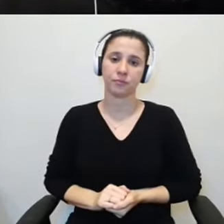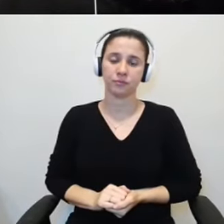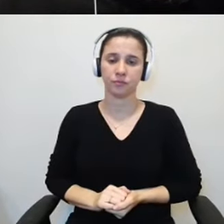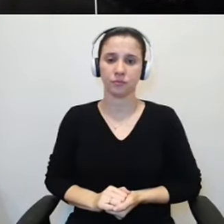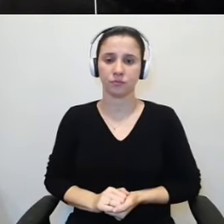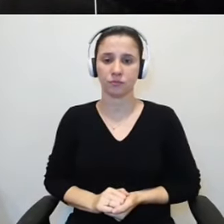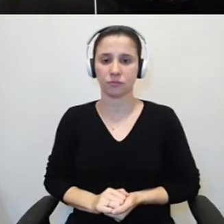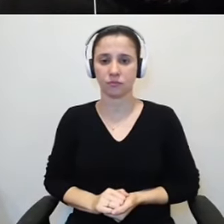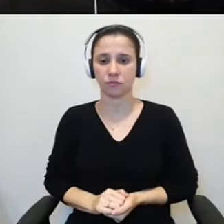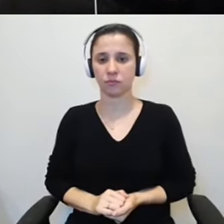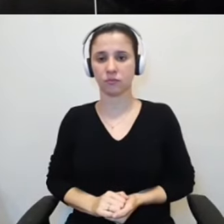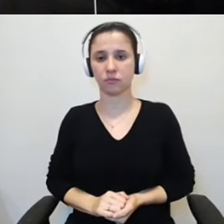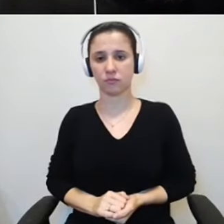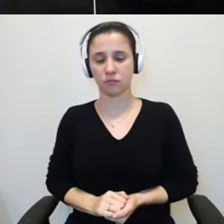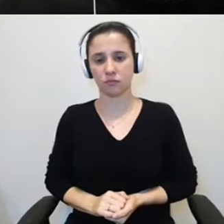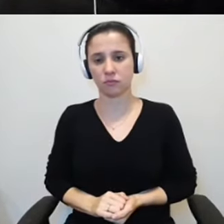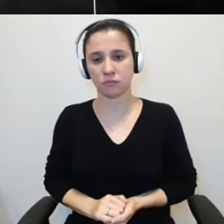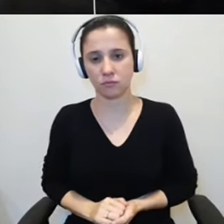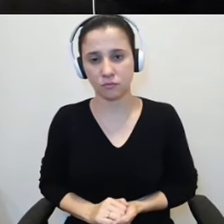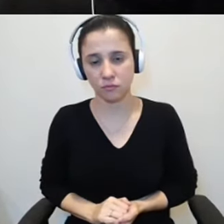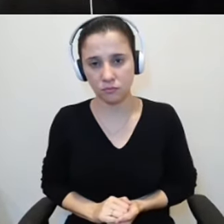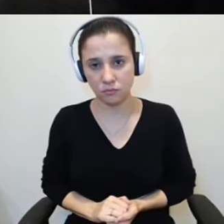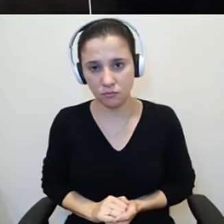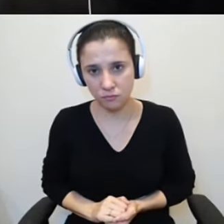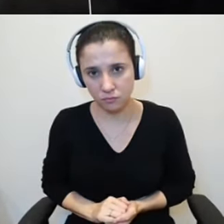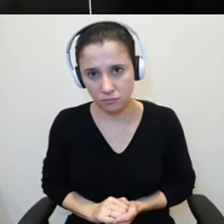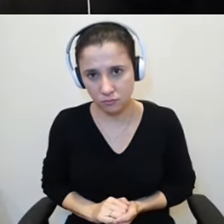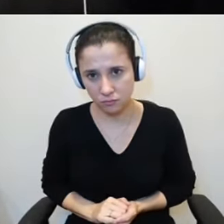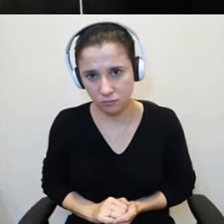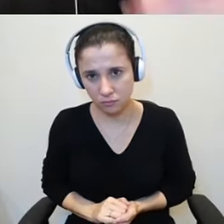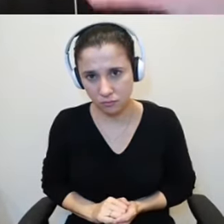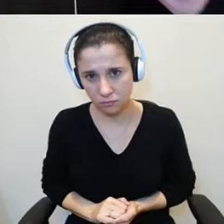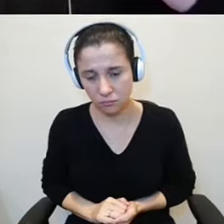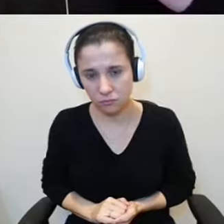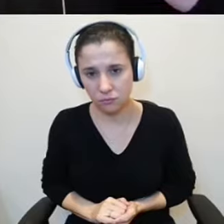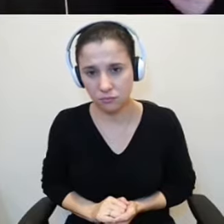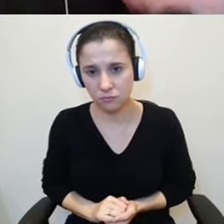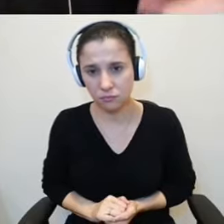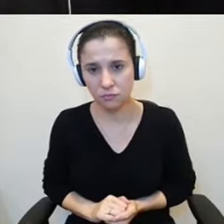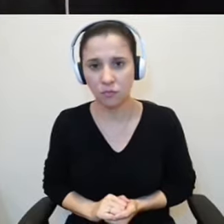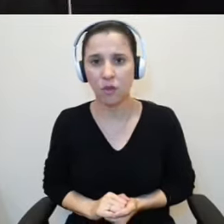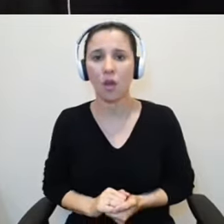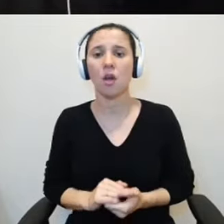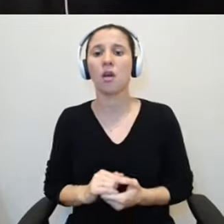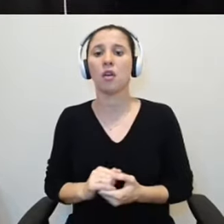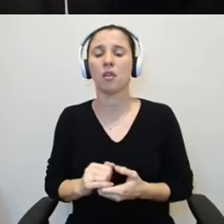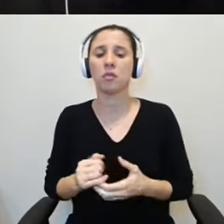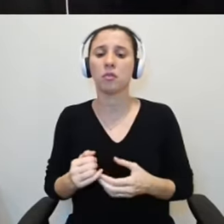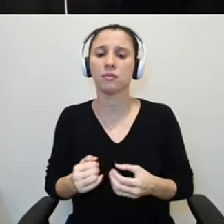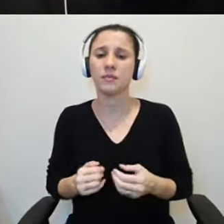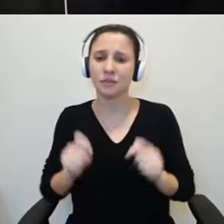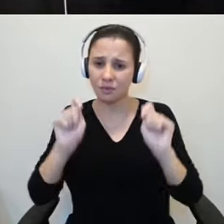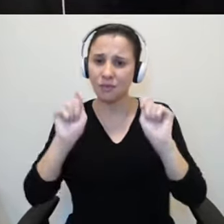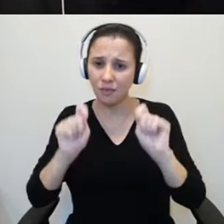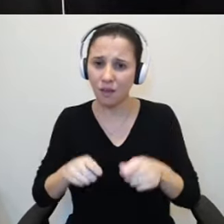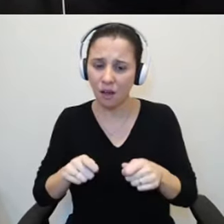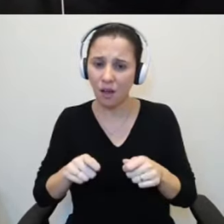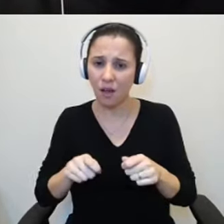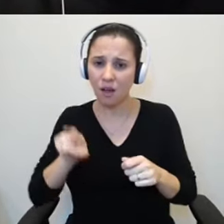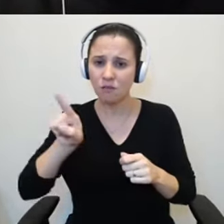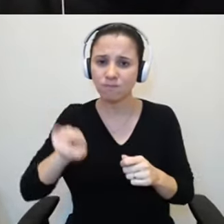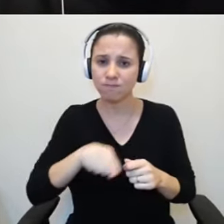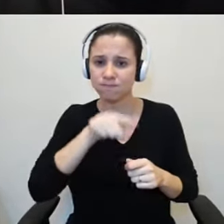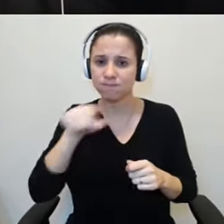Teria possibilidade de cancelar esse ano letivo? E ano que vem retornarmos? Pessoal, então, isso era uma coisa que